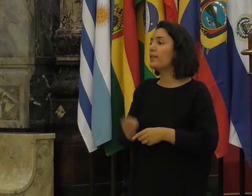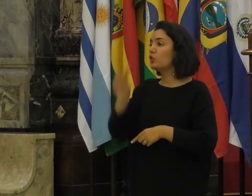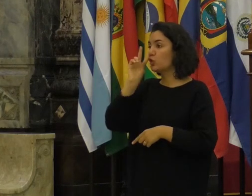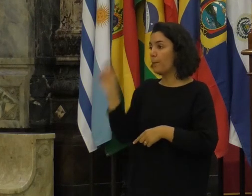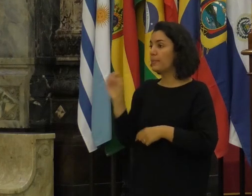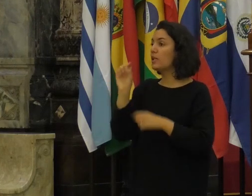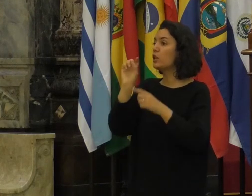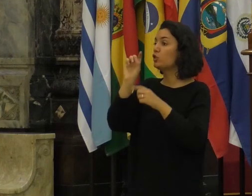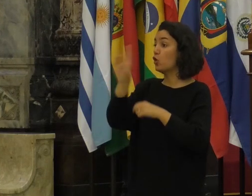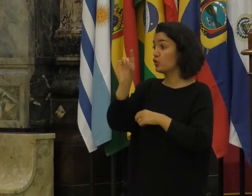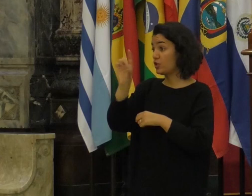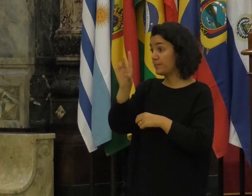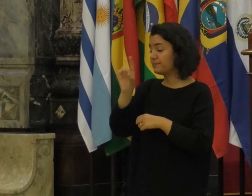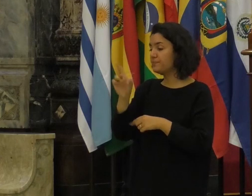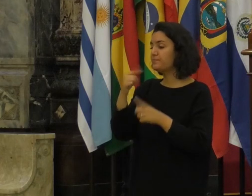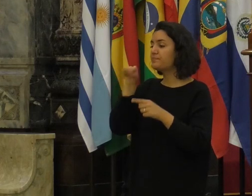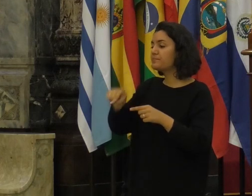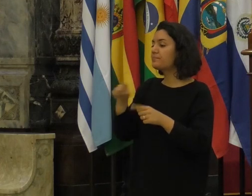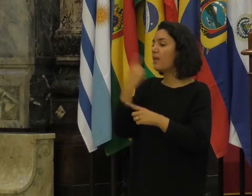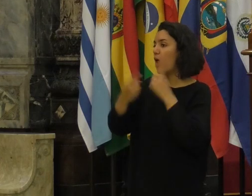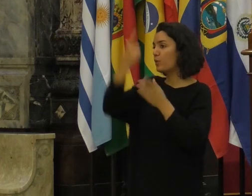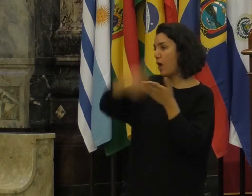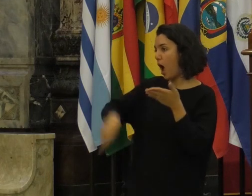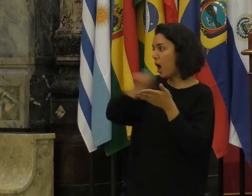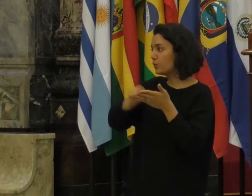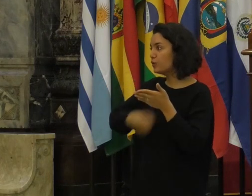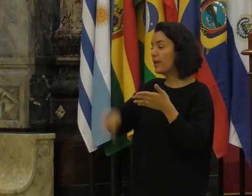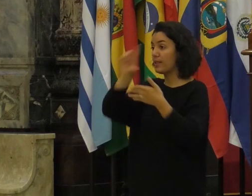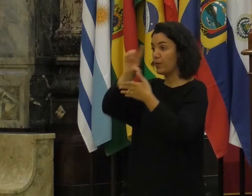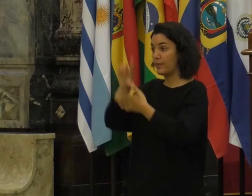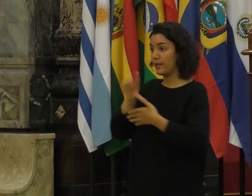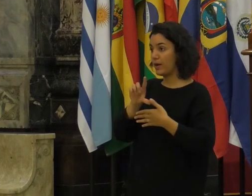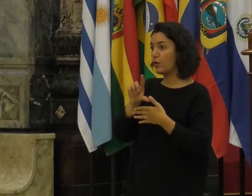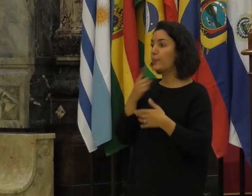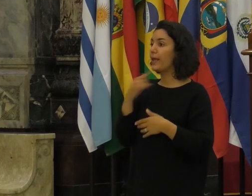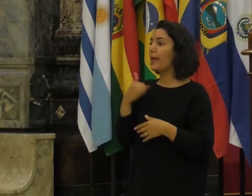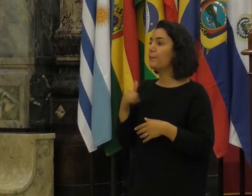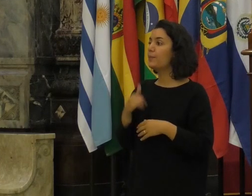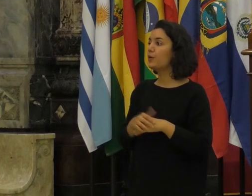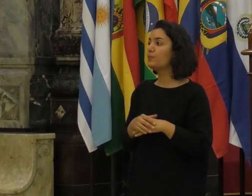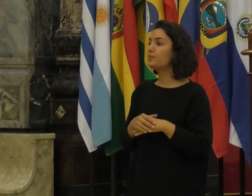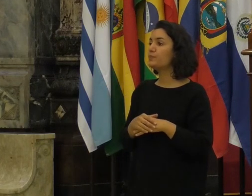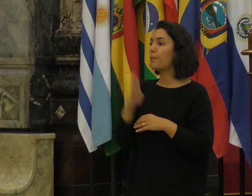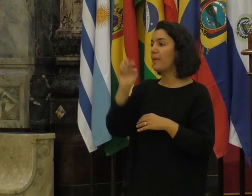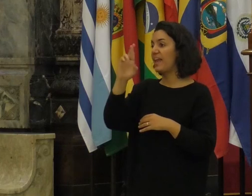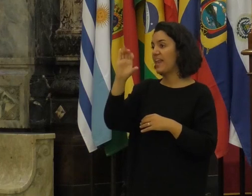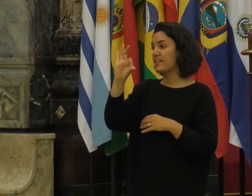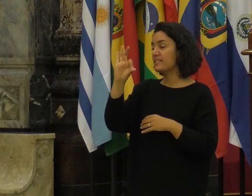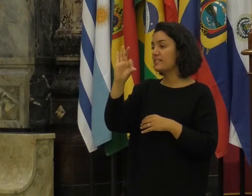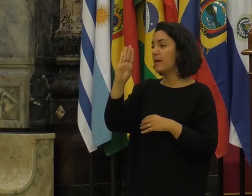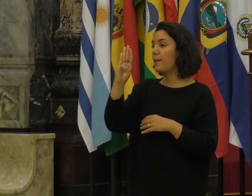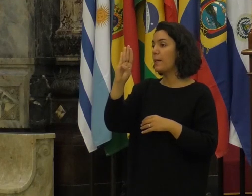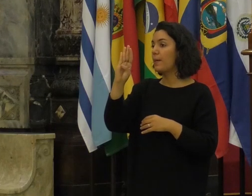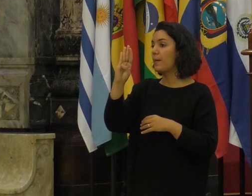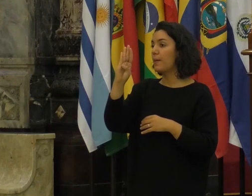algunos autores latinoamericanos, por ejemplo, Van de León, Jiménez, Pérez Pinto, ahí mencioné